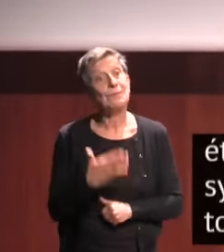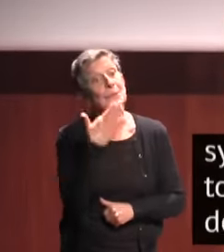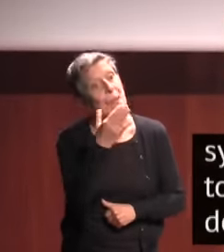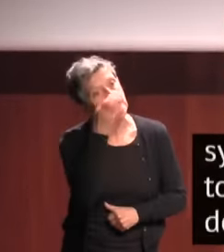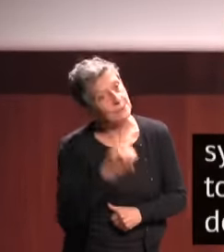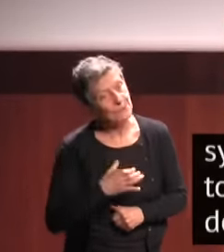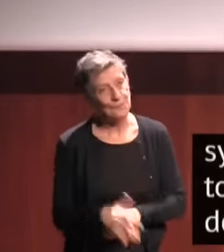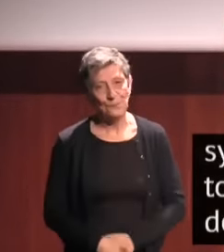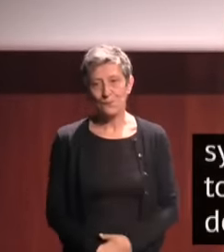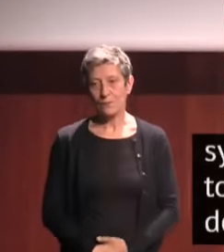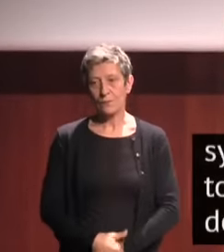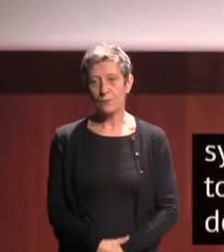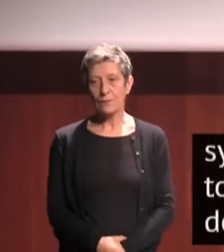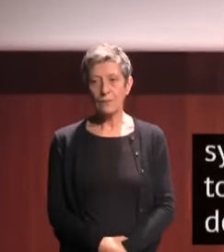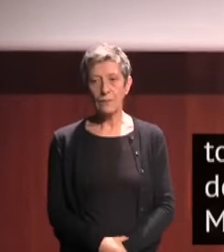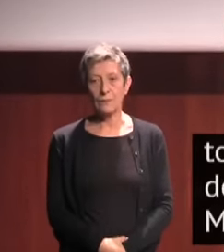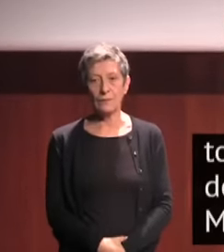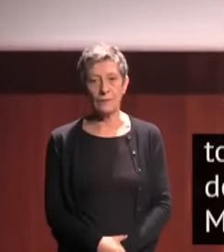beaucoup.